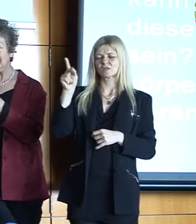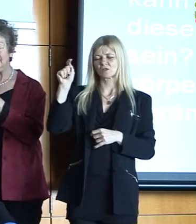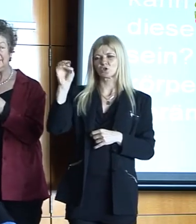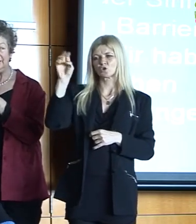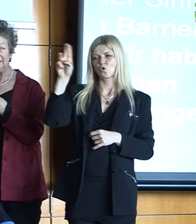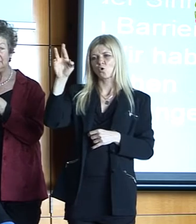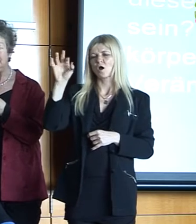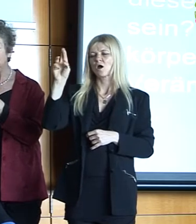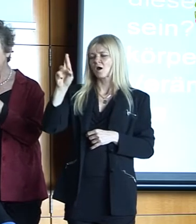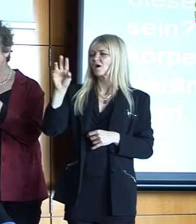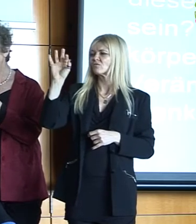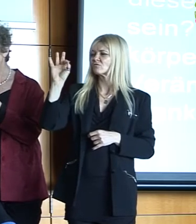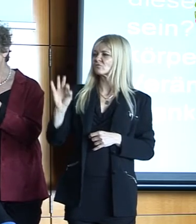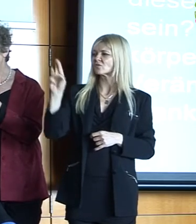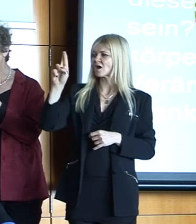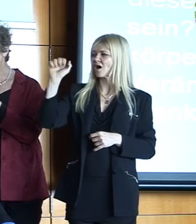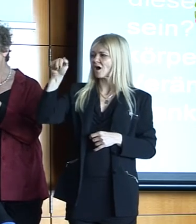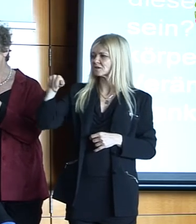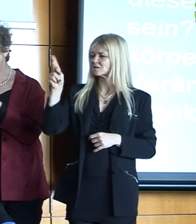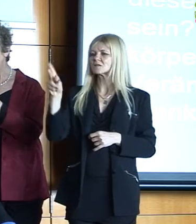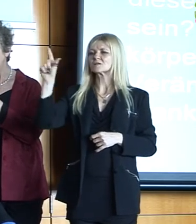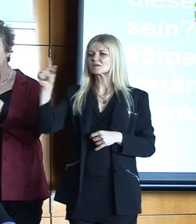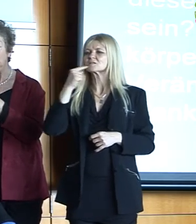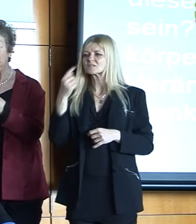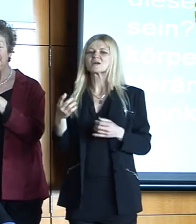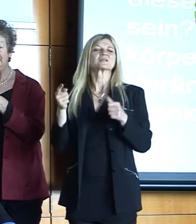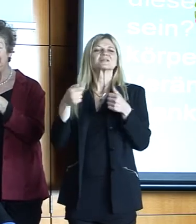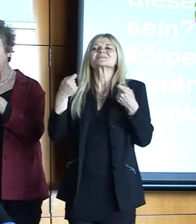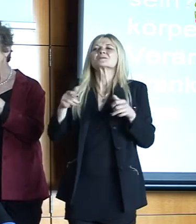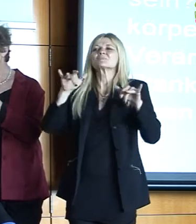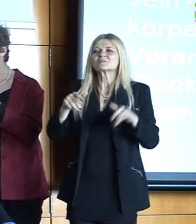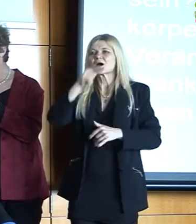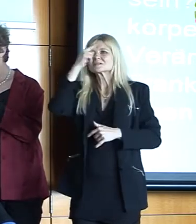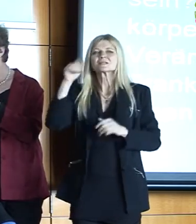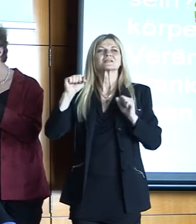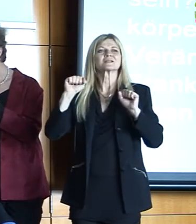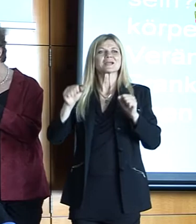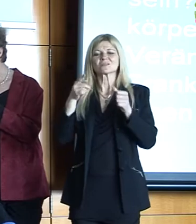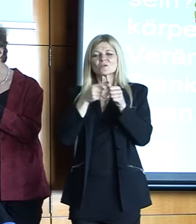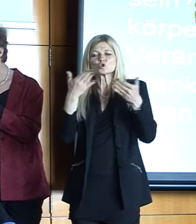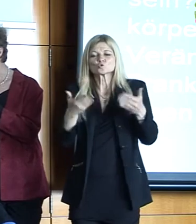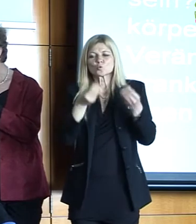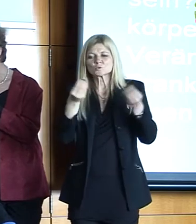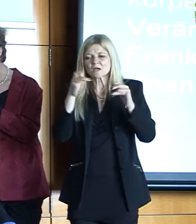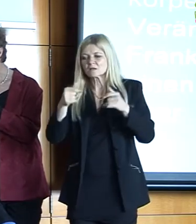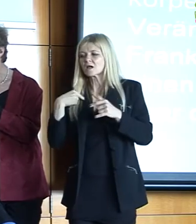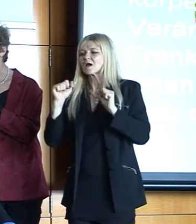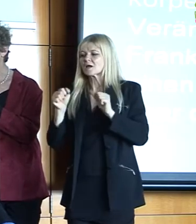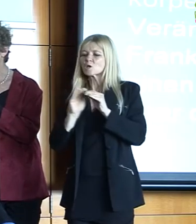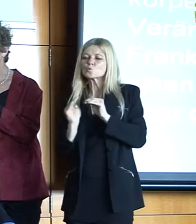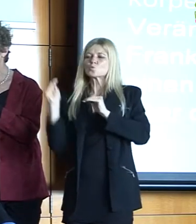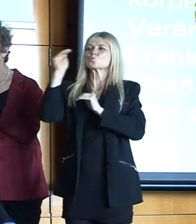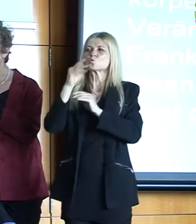etwas wie einen Sinn, der uns über diese Dinge hinwegtragen kann. Ob das jetzt im Sinne eines Glaubens oder was auch immer ist, also es gibt ja